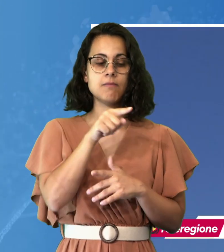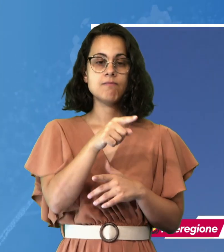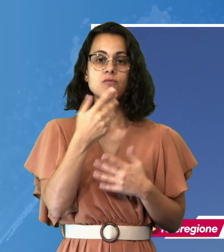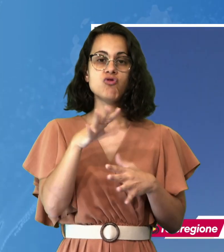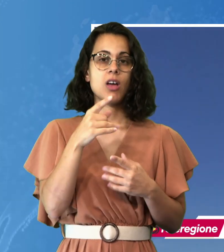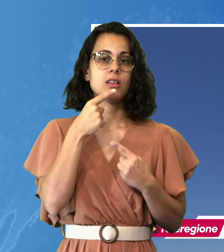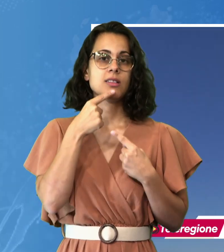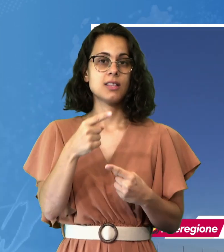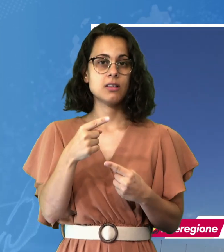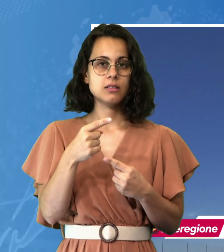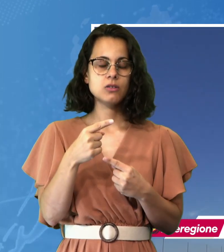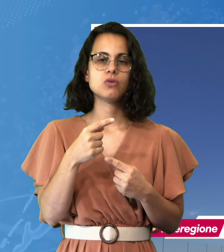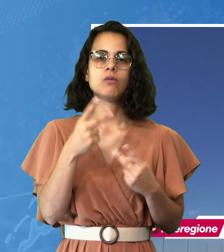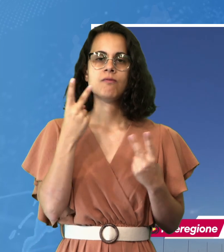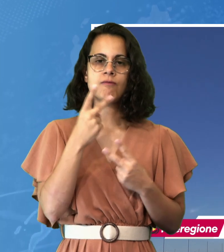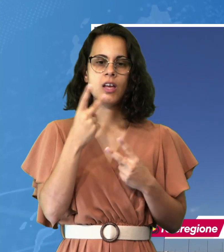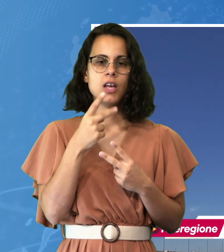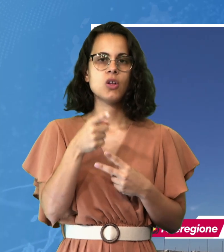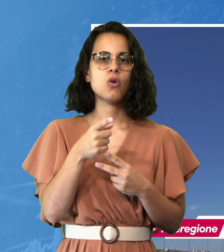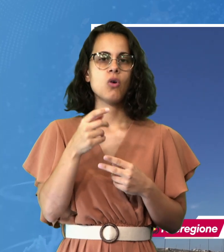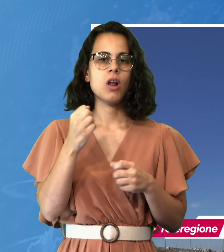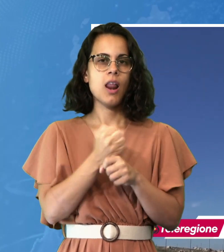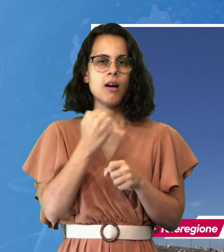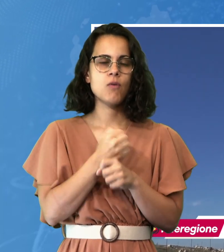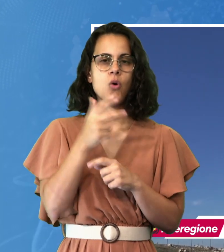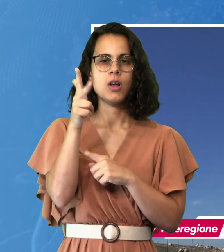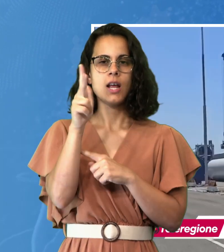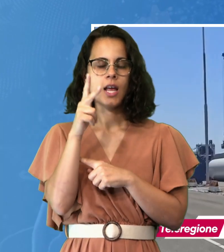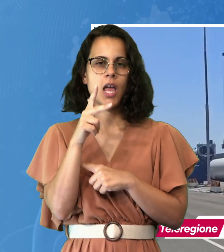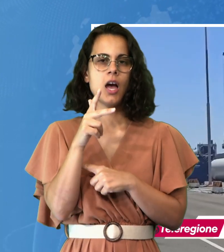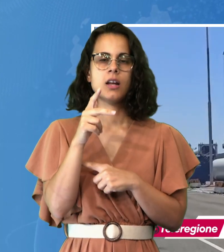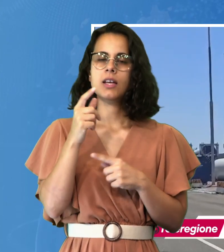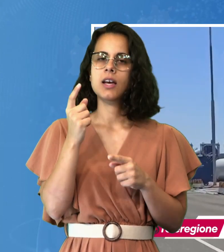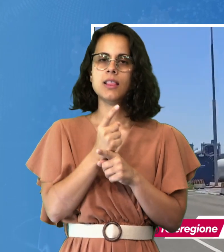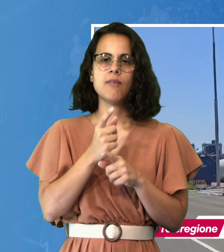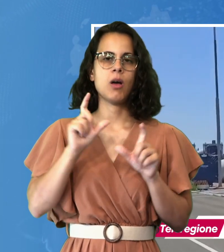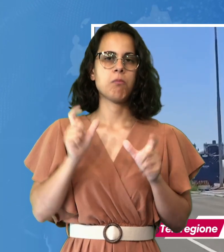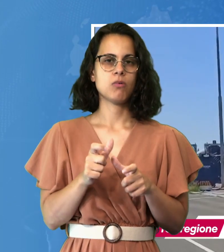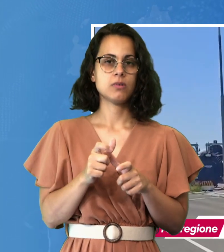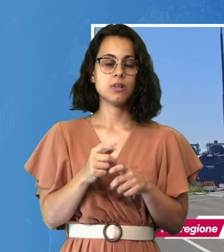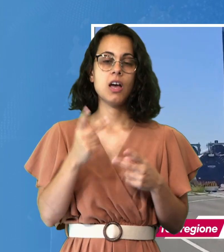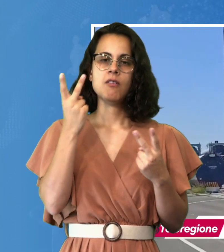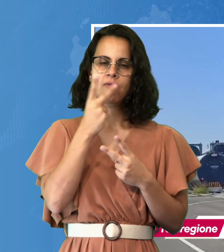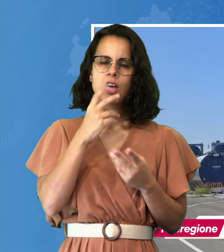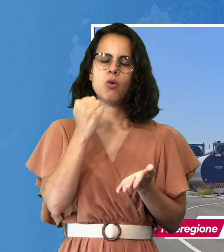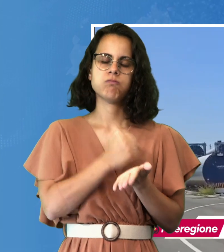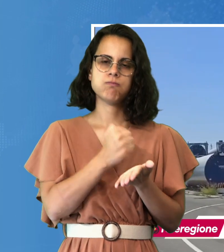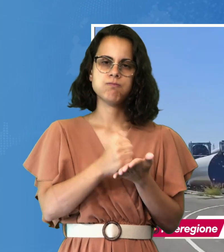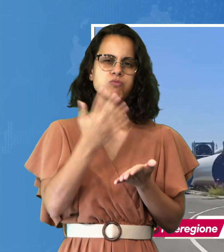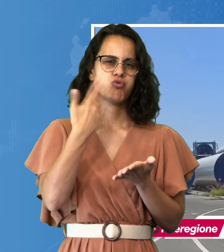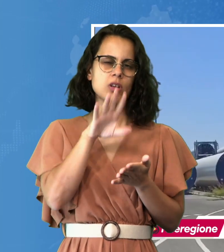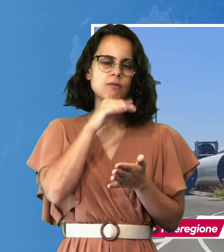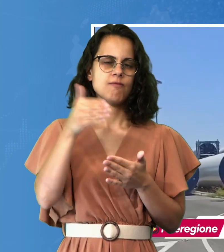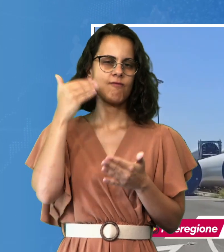tutte le realizzazioni sarebbero state bloccate, fermate. Non poteva intervenire sulle autorizzazioni in corso, ma